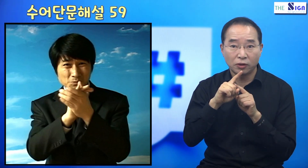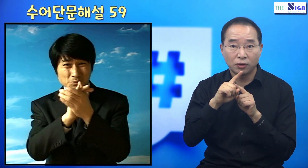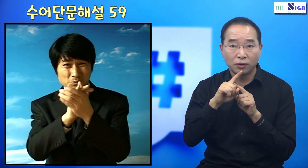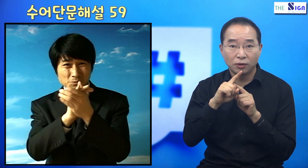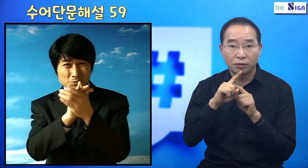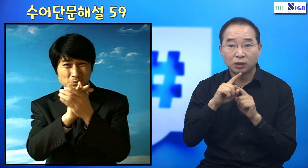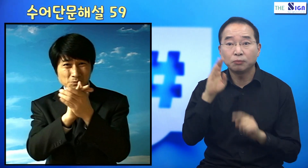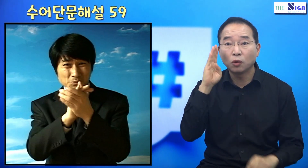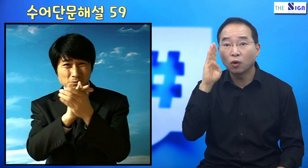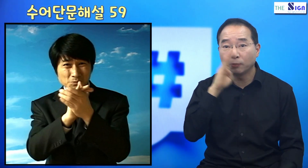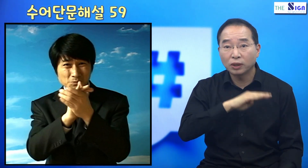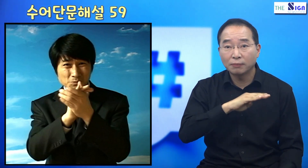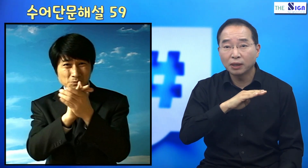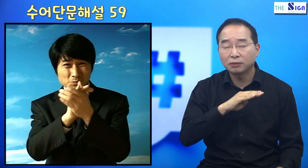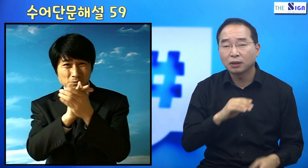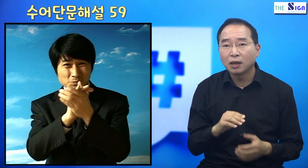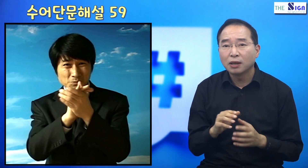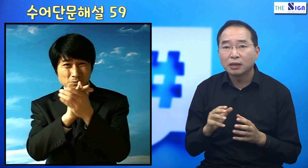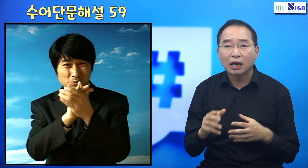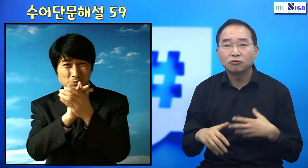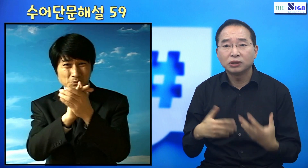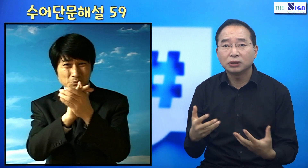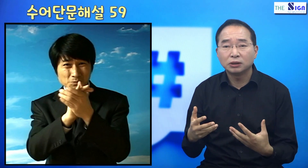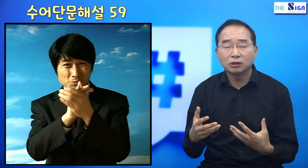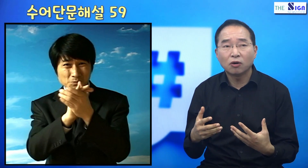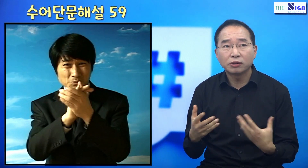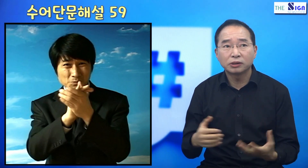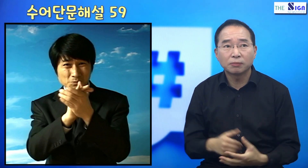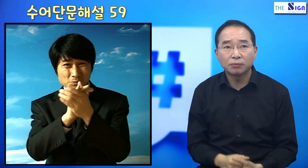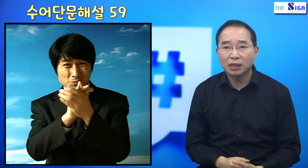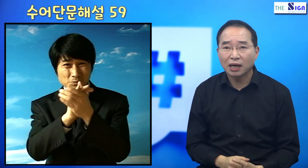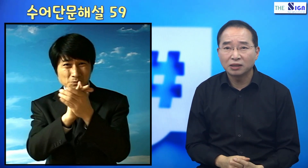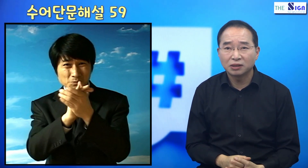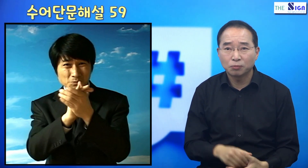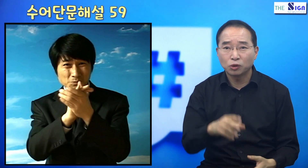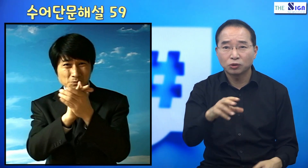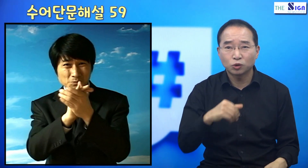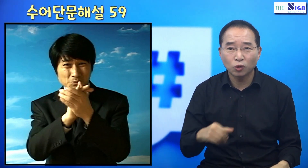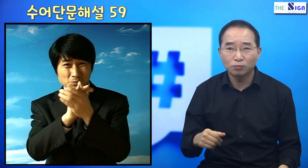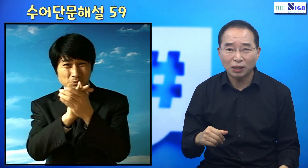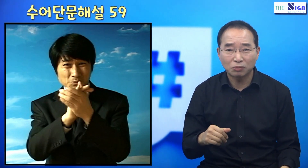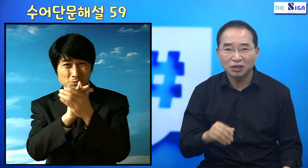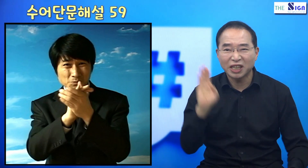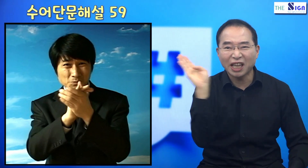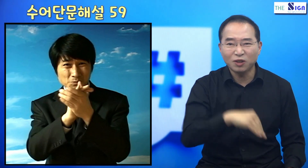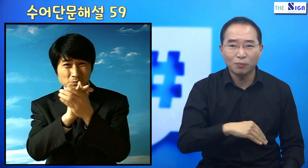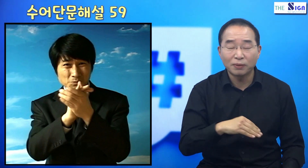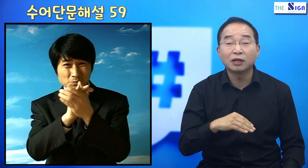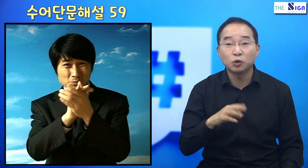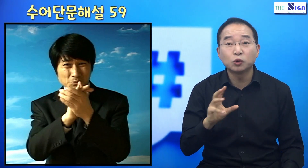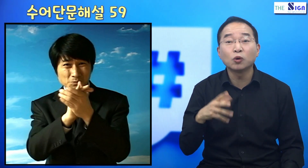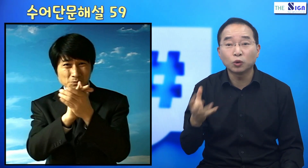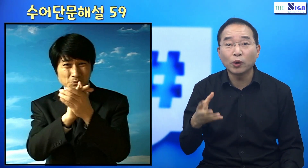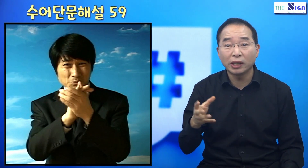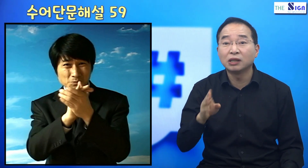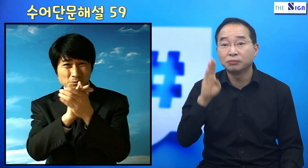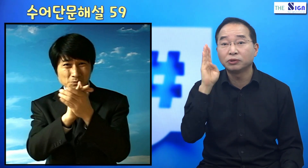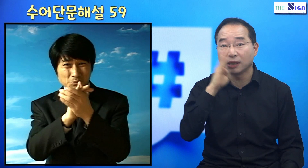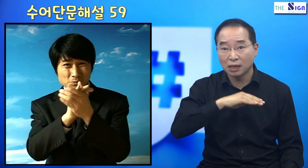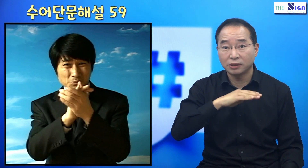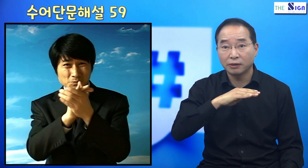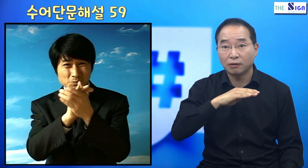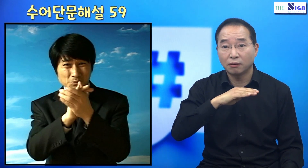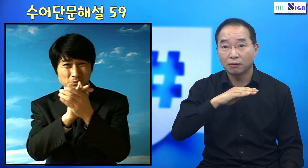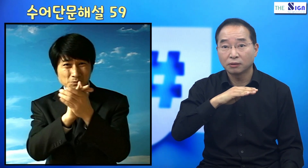써요. 그럼 요거는 뭐냐면 약간 우리 어렸을 때 보면 약간 이제 뭐 조금 잘못하니 떼끼놈 하는 요 정도의